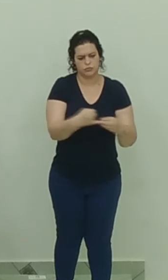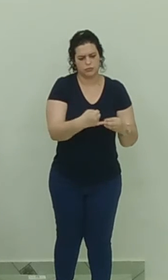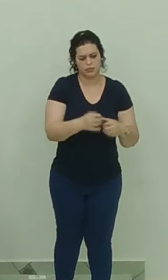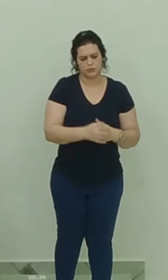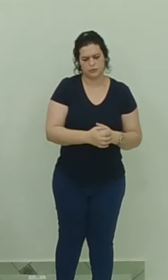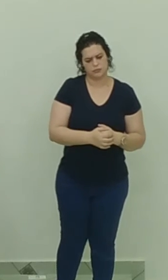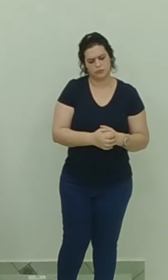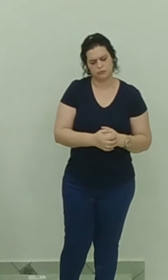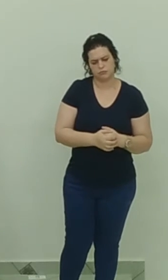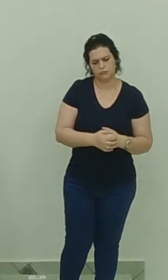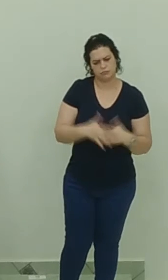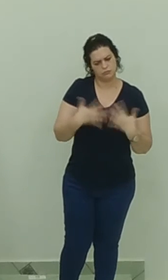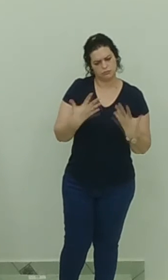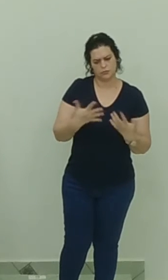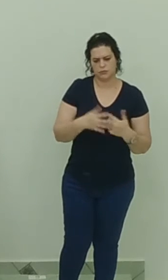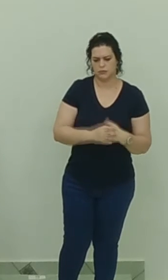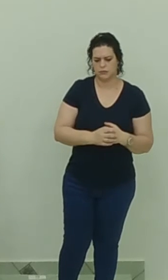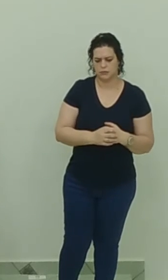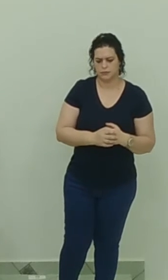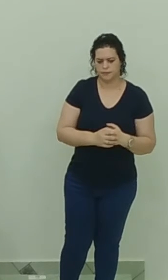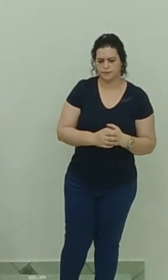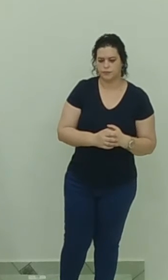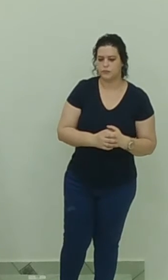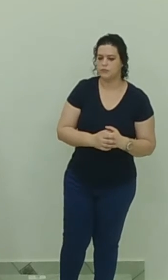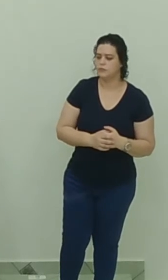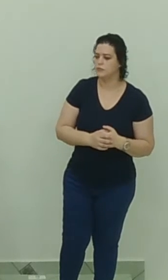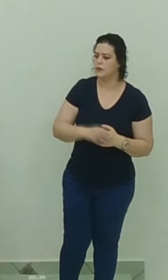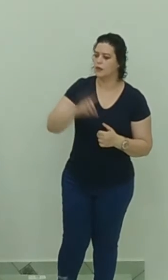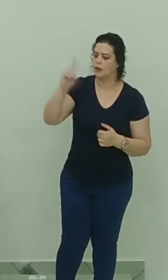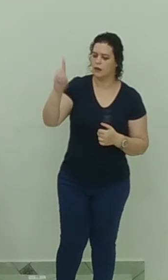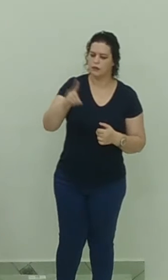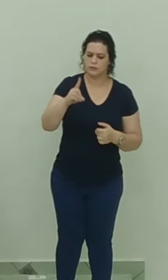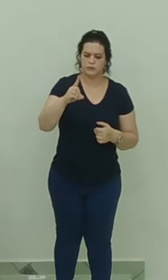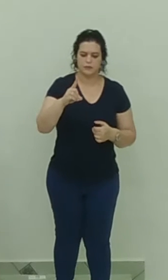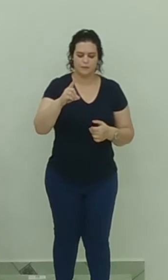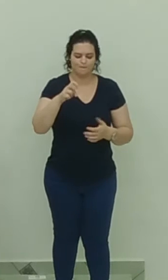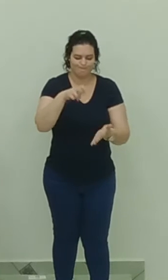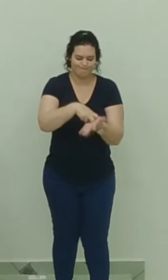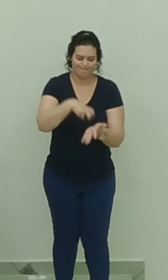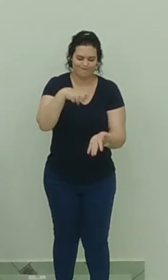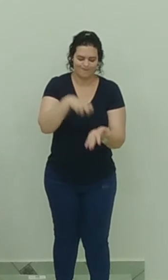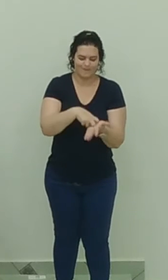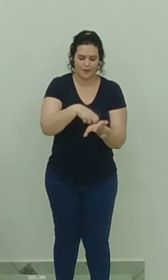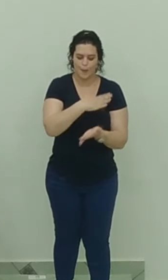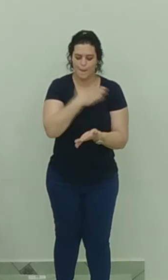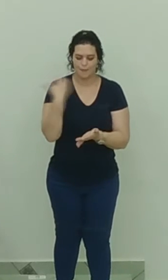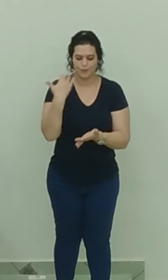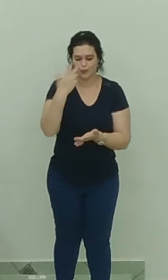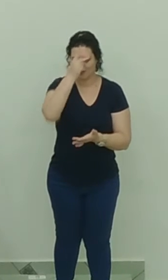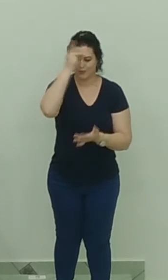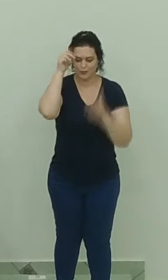obedeceu Josué? Deus castigou e matou. E é assim que acontece. Quando a gente